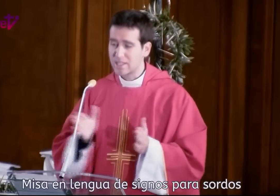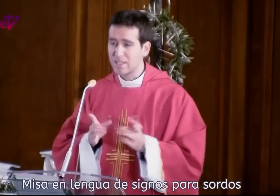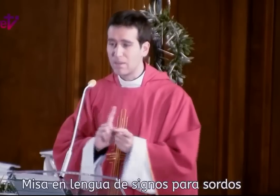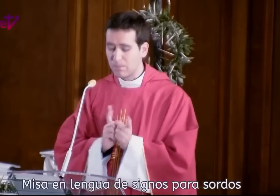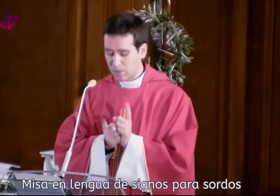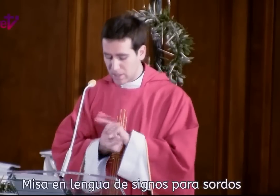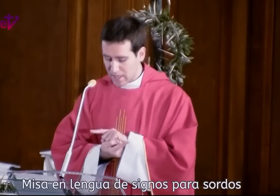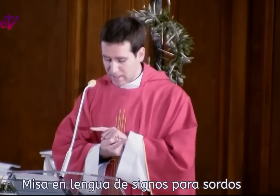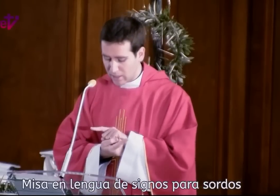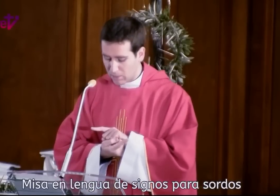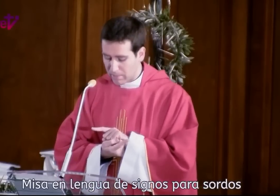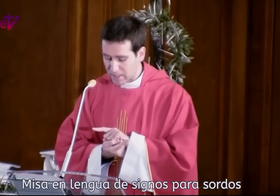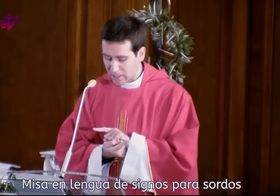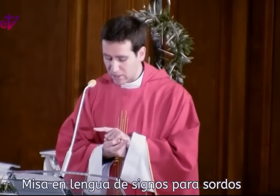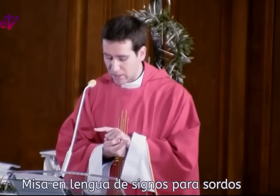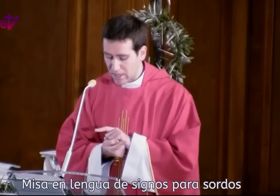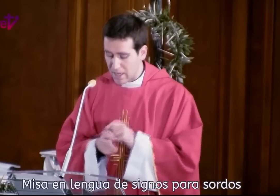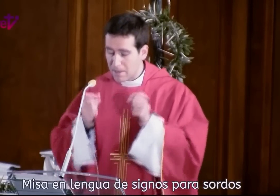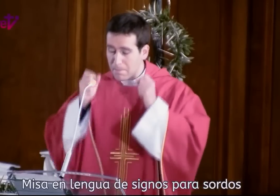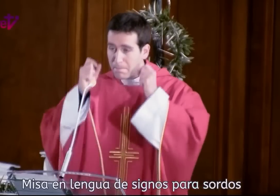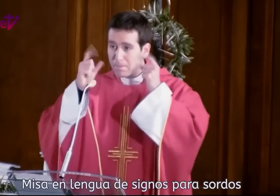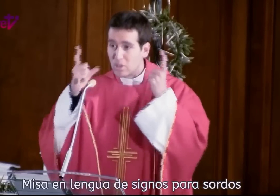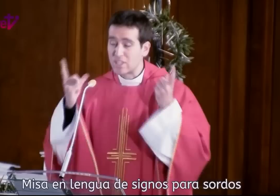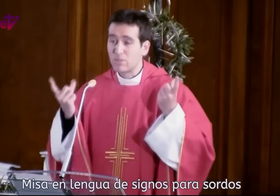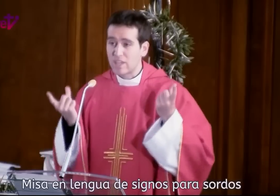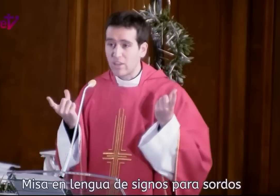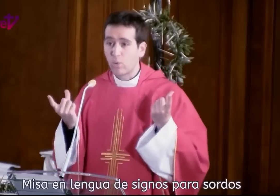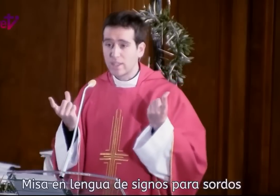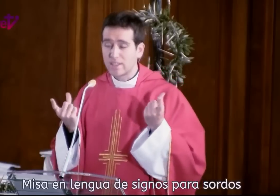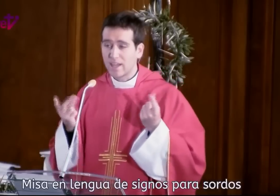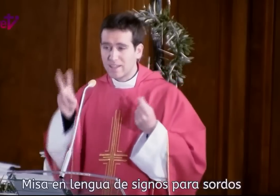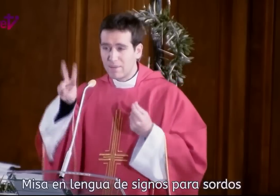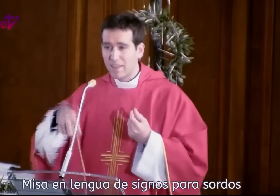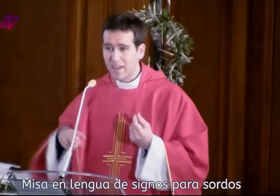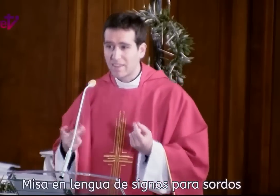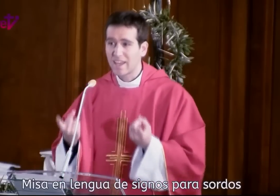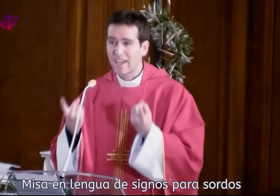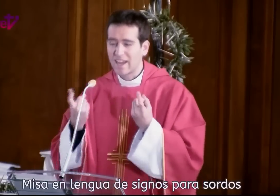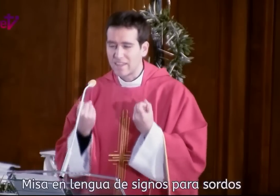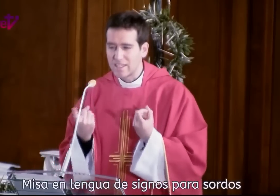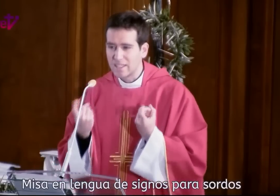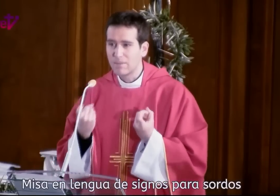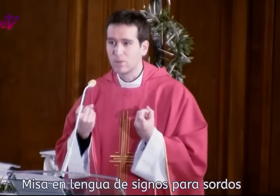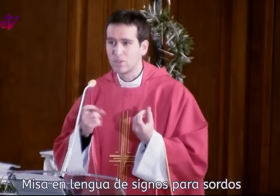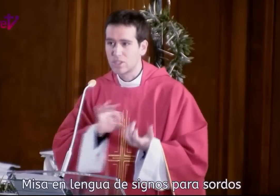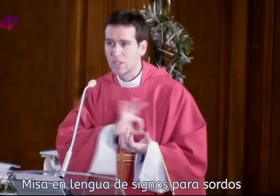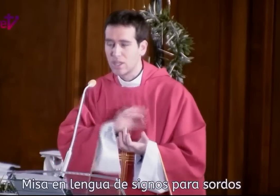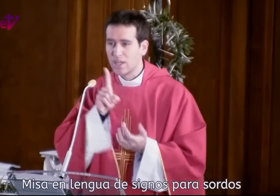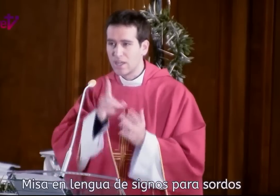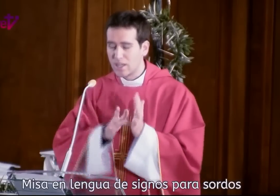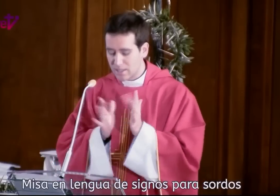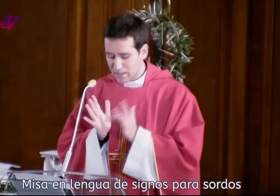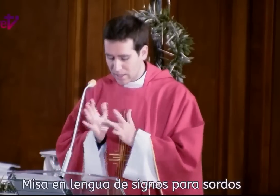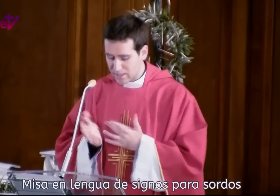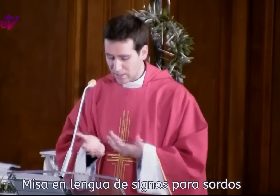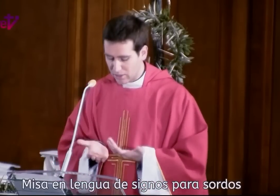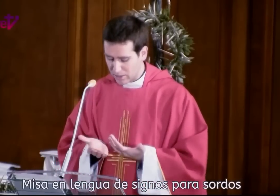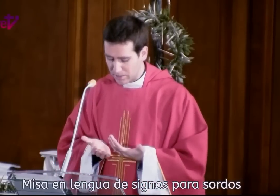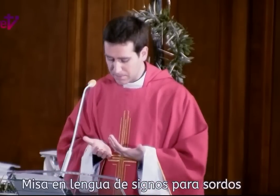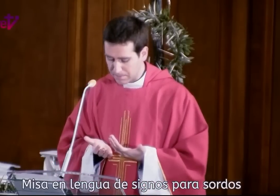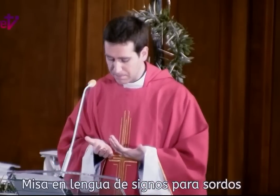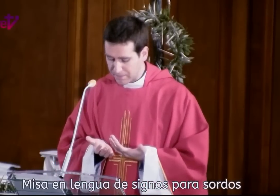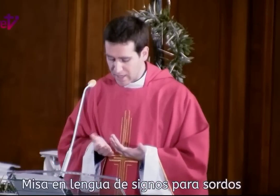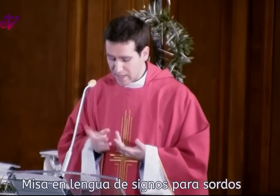Después de este tiempo de conversión, nos hemos dado cuenta de verdad que necesitamos del